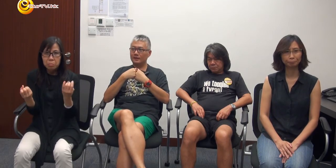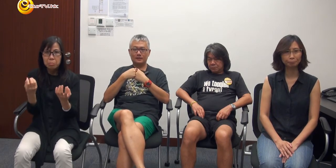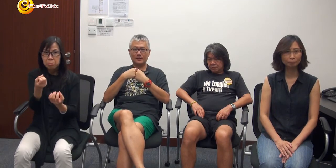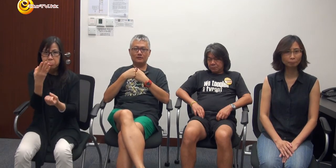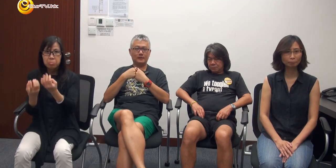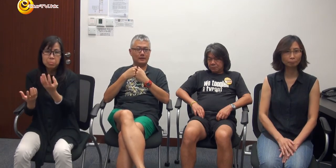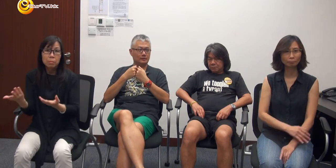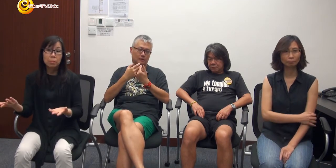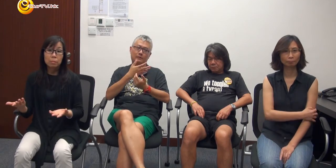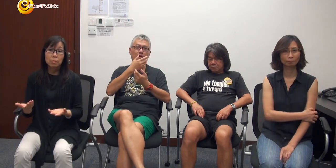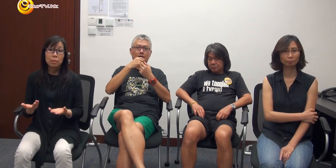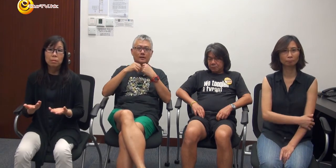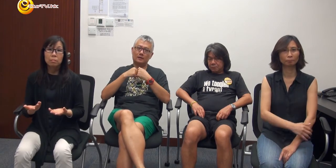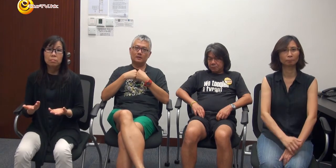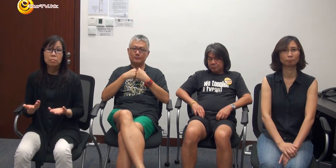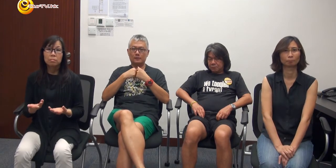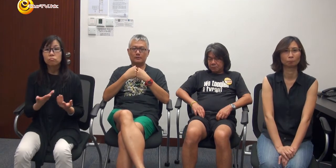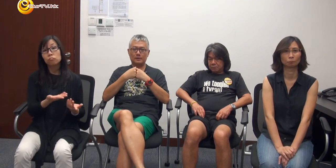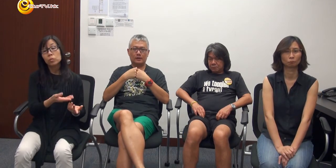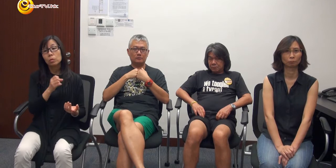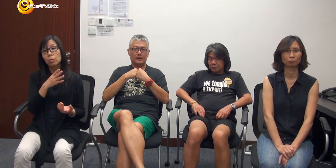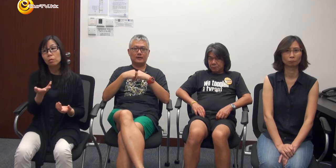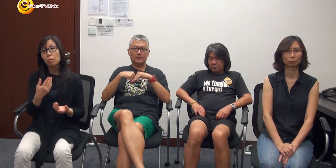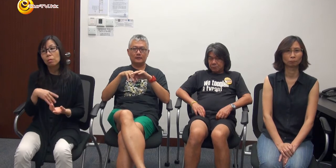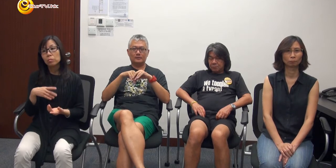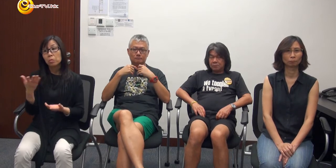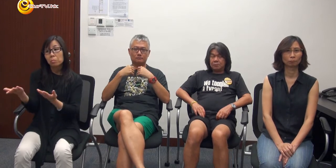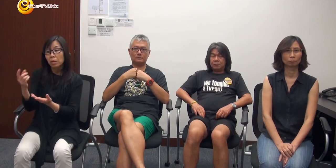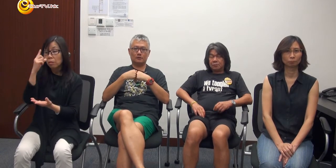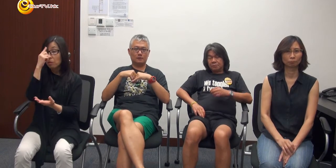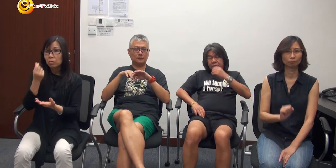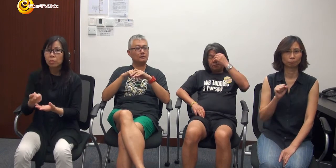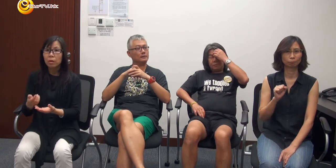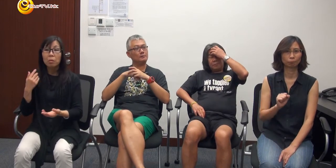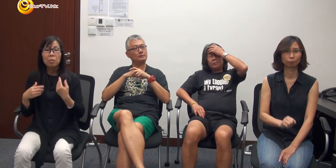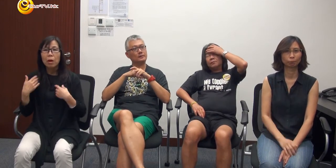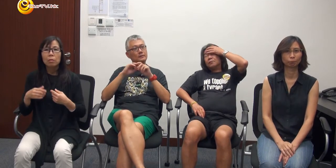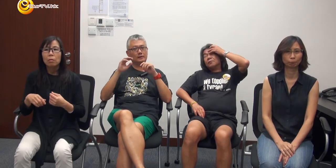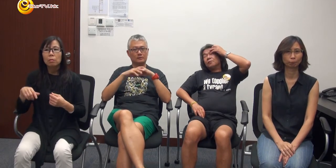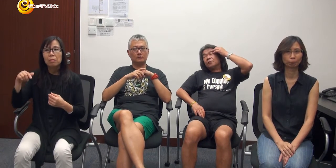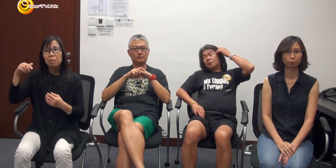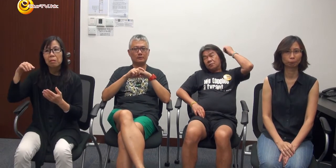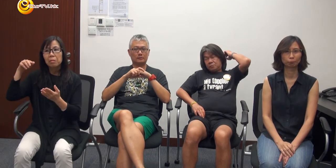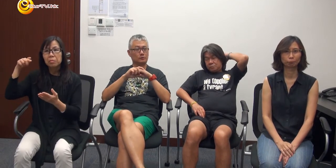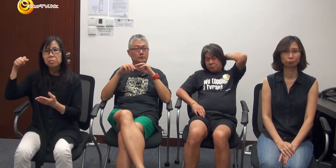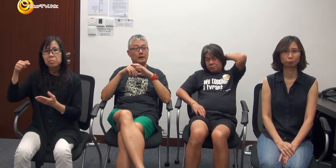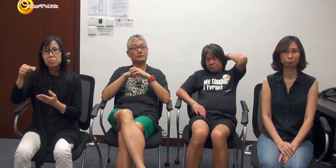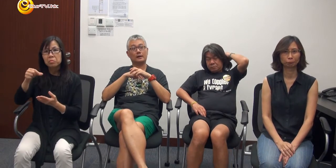啲人都已經學你話齋，都俾梁振英玩到謝曬啦。咁好可能嗰個能量本身咧，其實都某程度上都打咗折扣